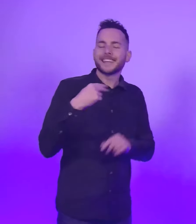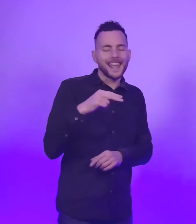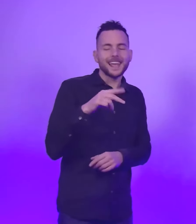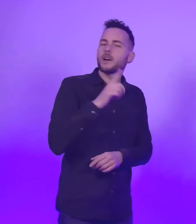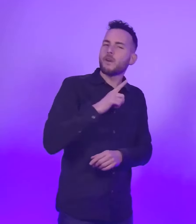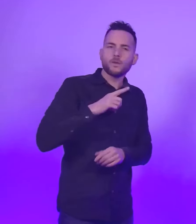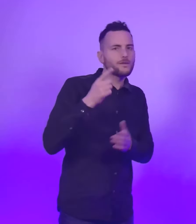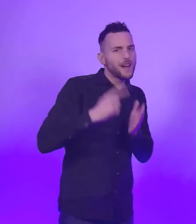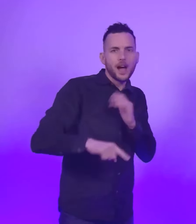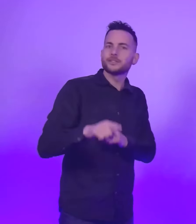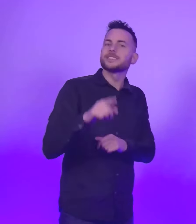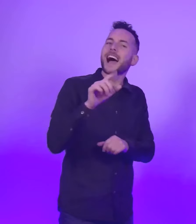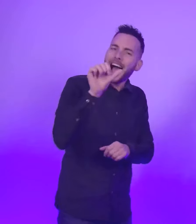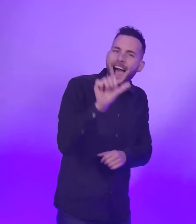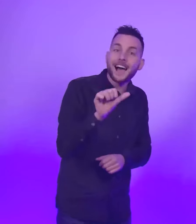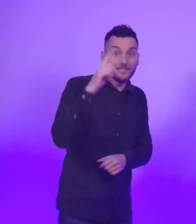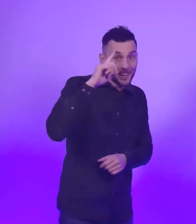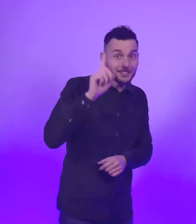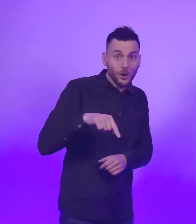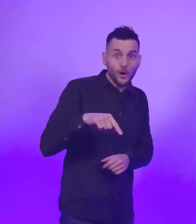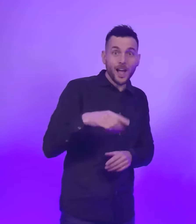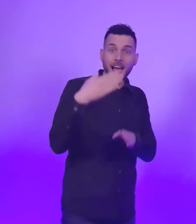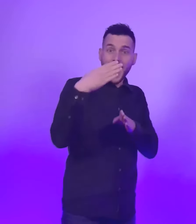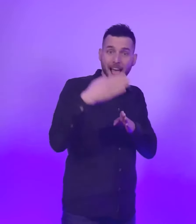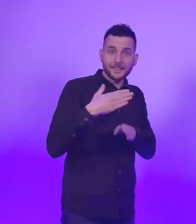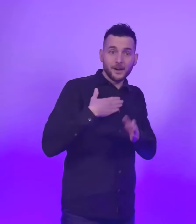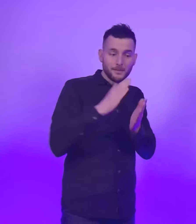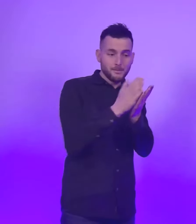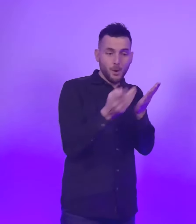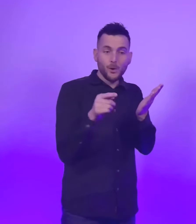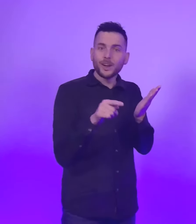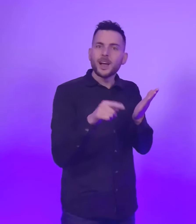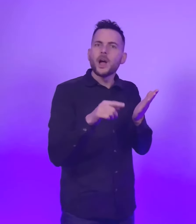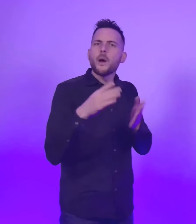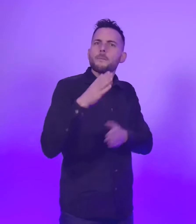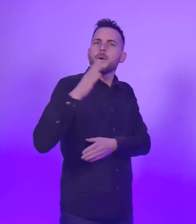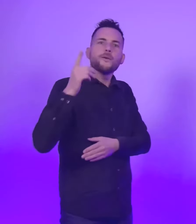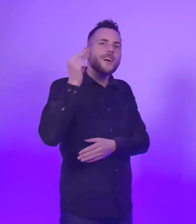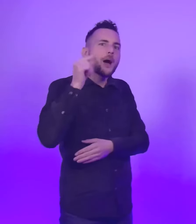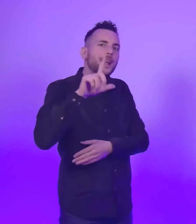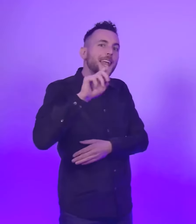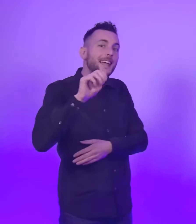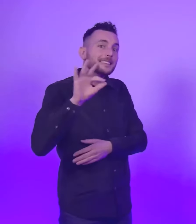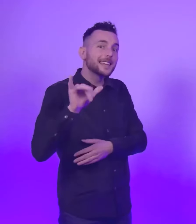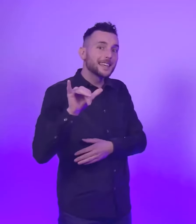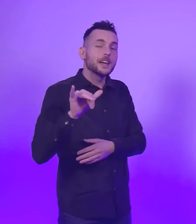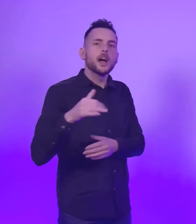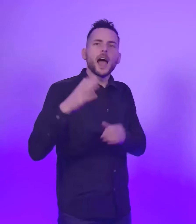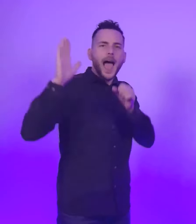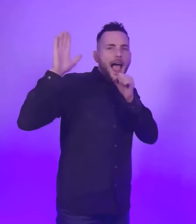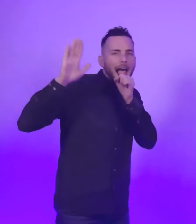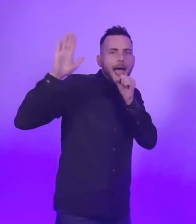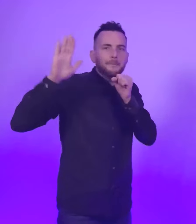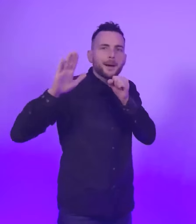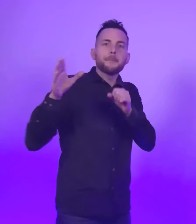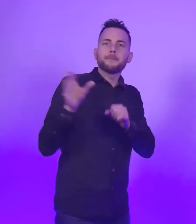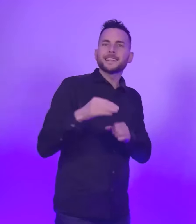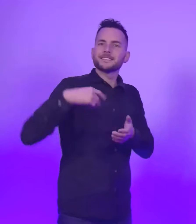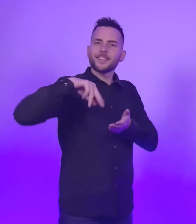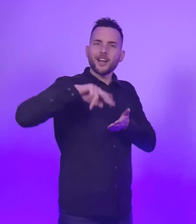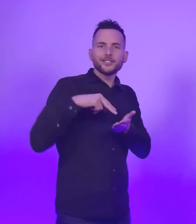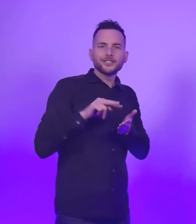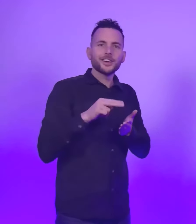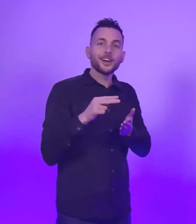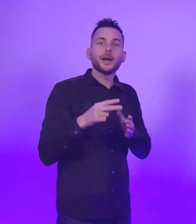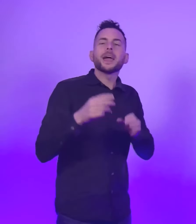A. Weet je nog, op het einde van het boekje met buurvrouw Letty... deden we een leuke rap met een dansje. Oh ja! Ik prijs u, het is een